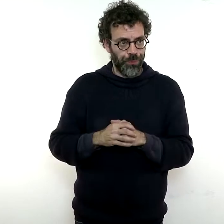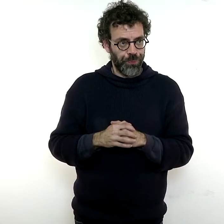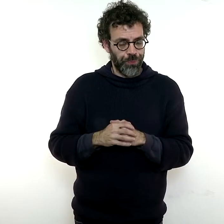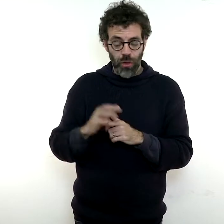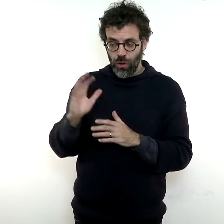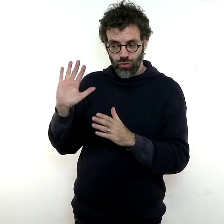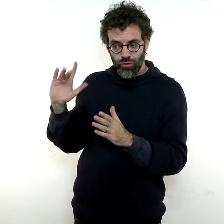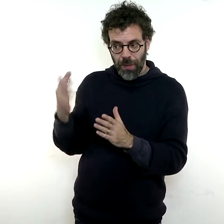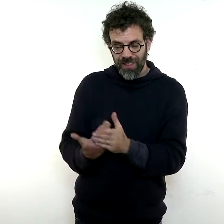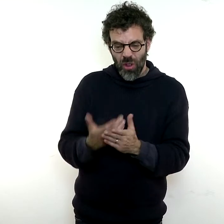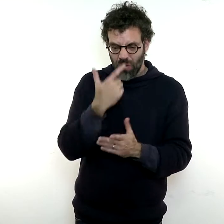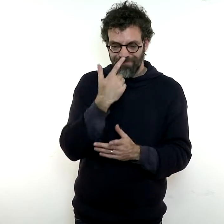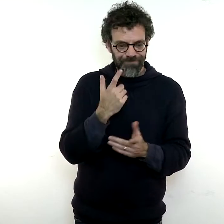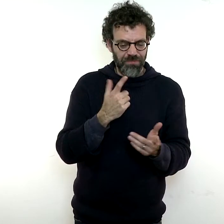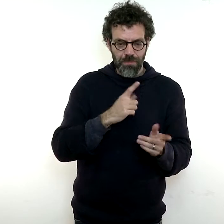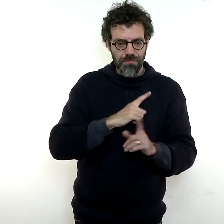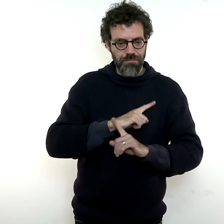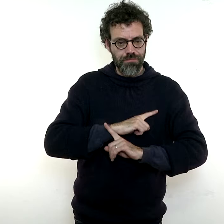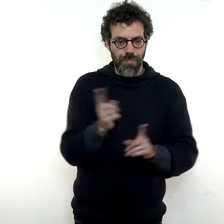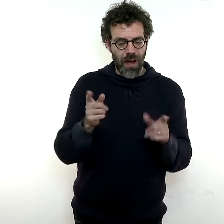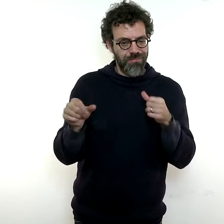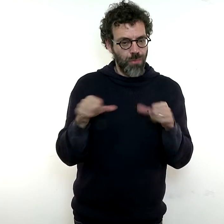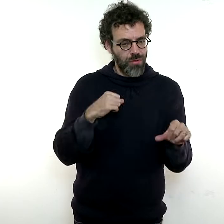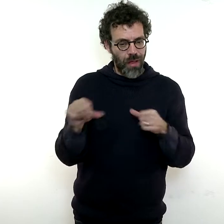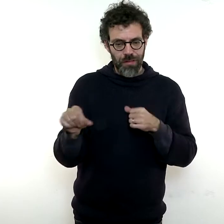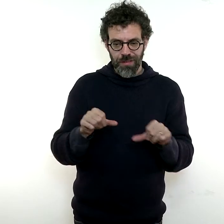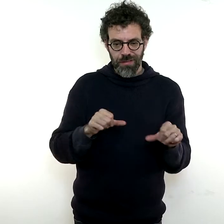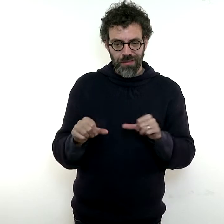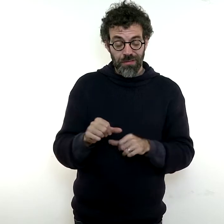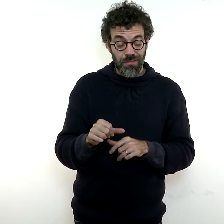sont pas très modernes et ont des problématiques